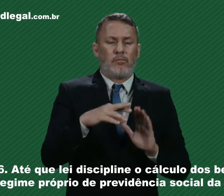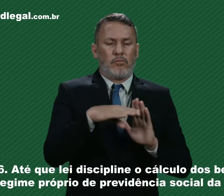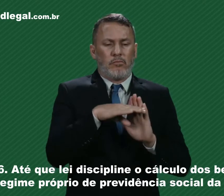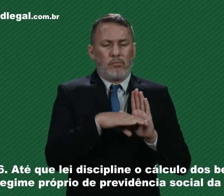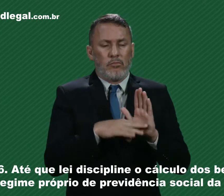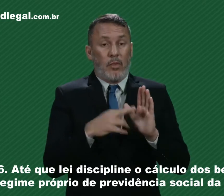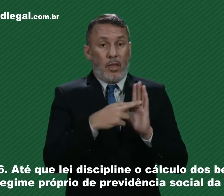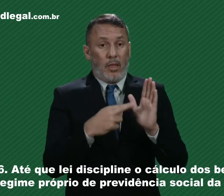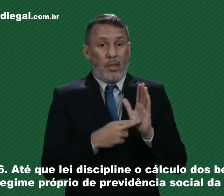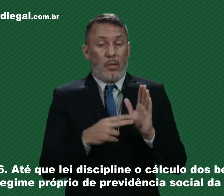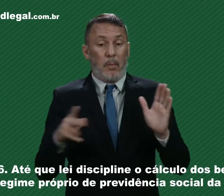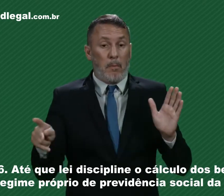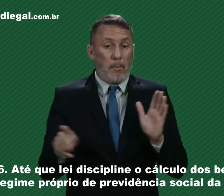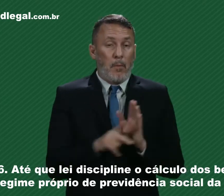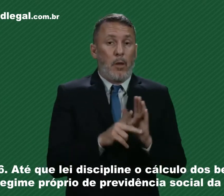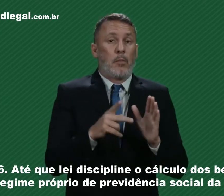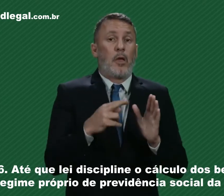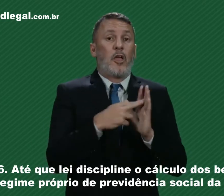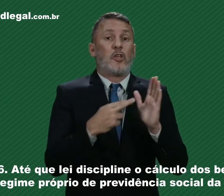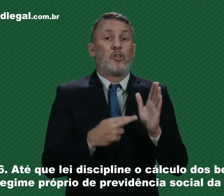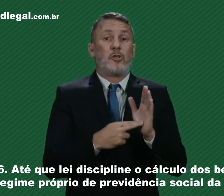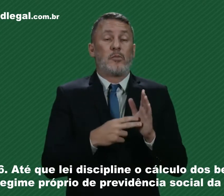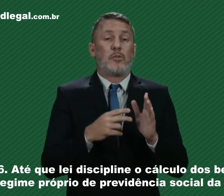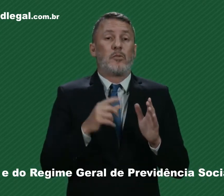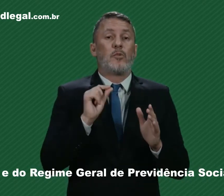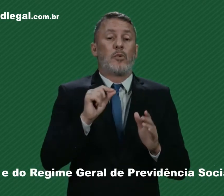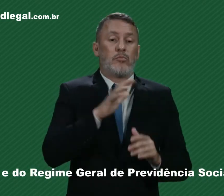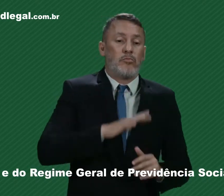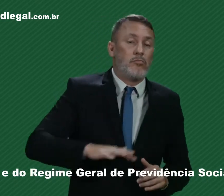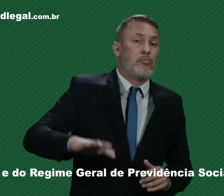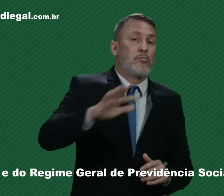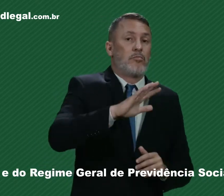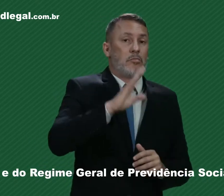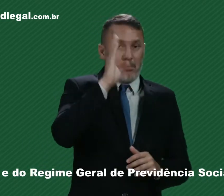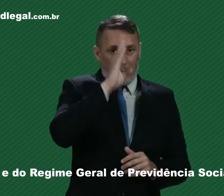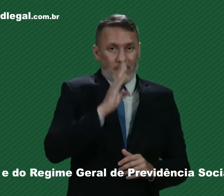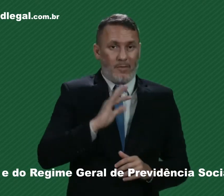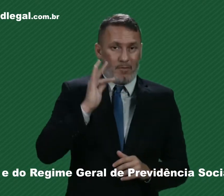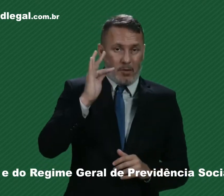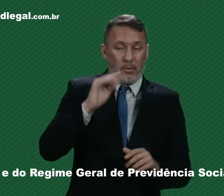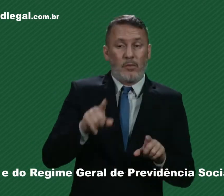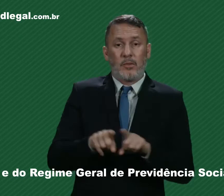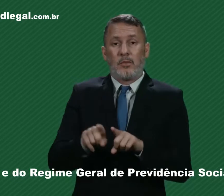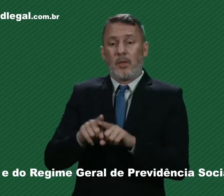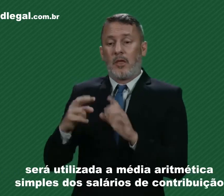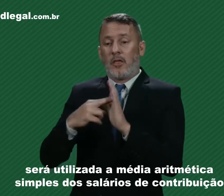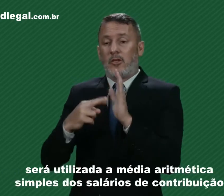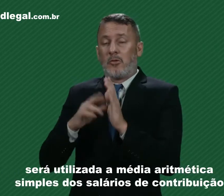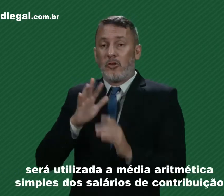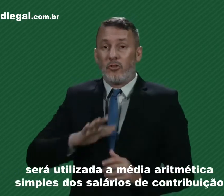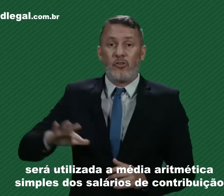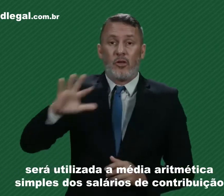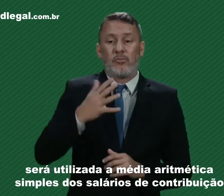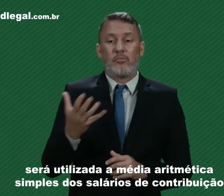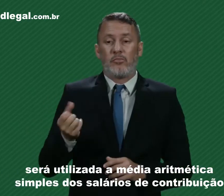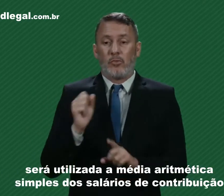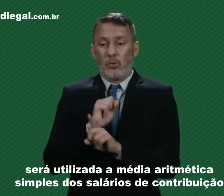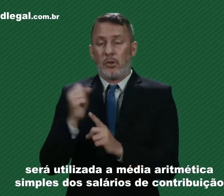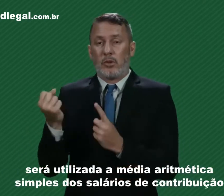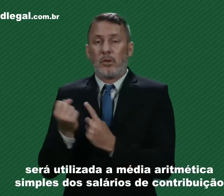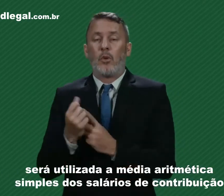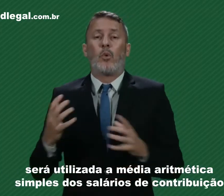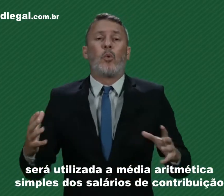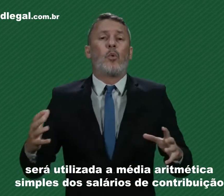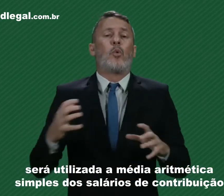benefícios do regime próprio de previdência social da União e do regime geral de previdência social, será utilizada a